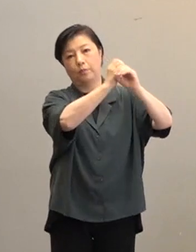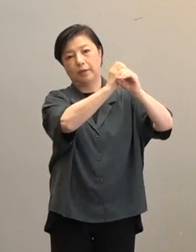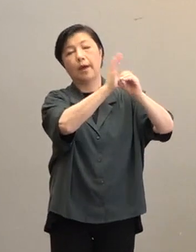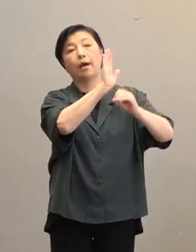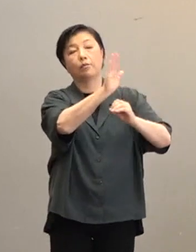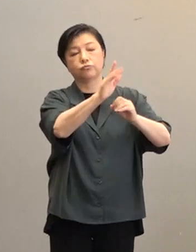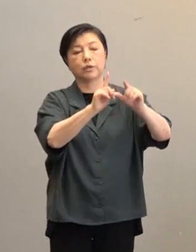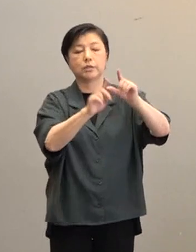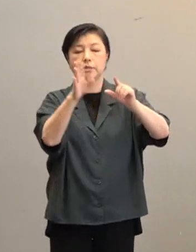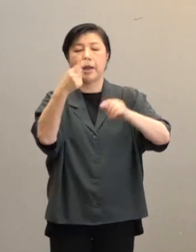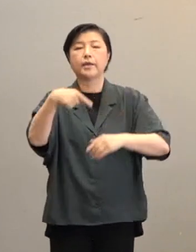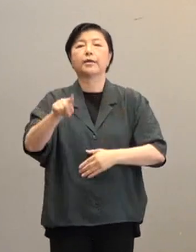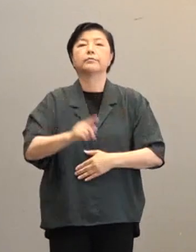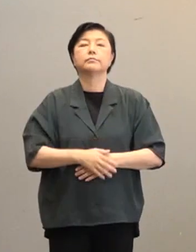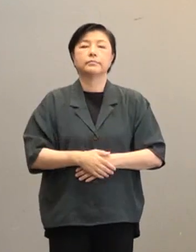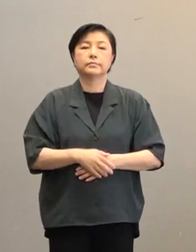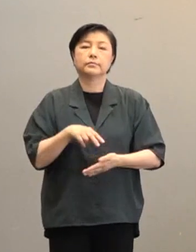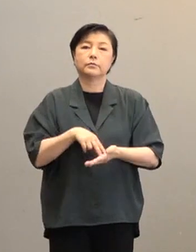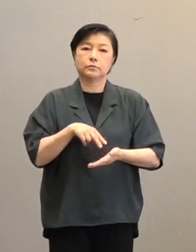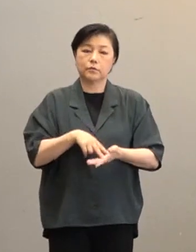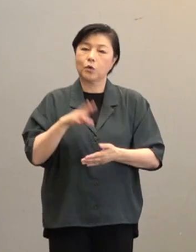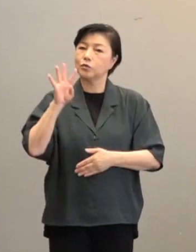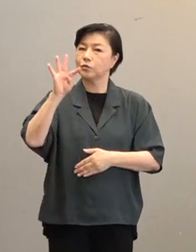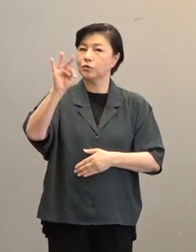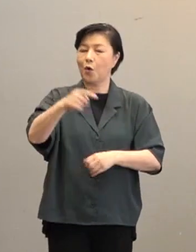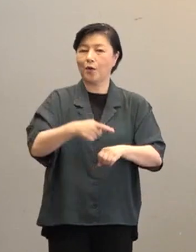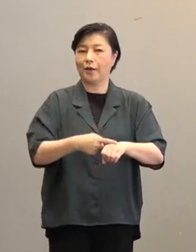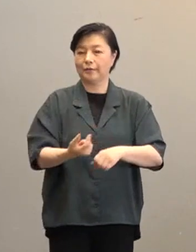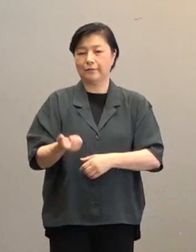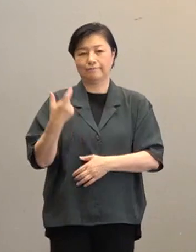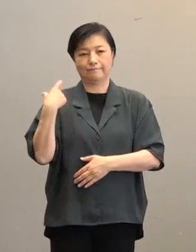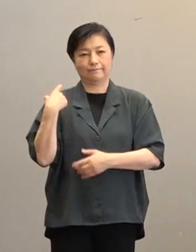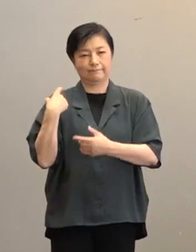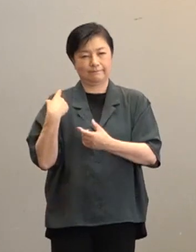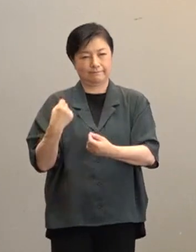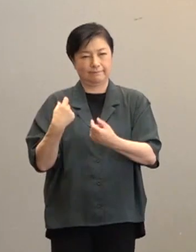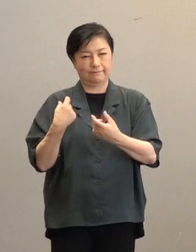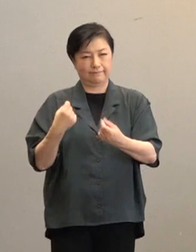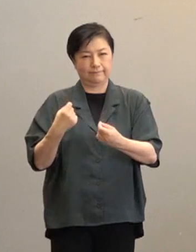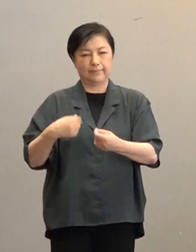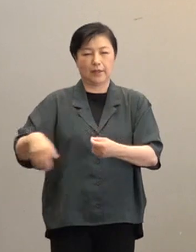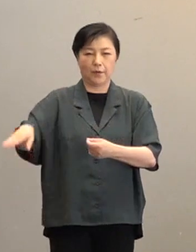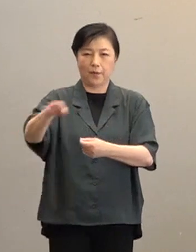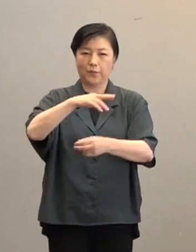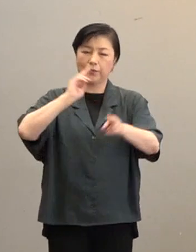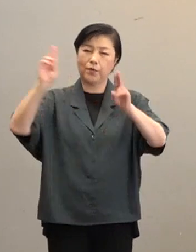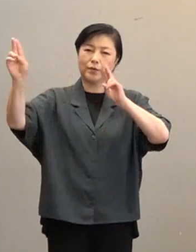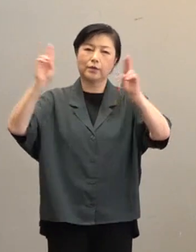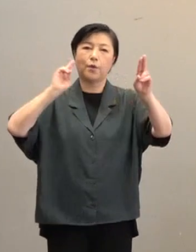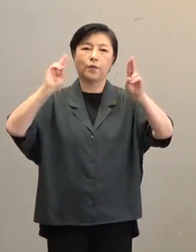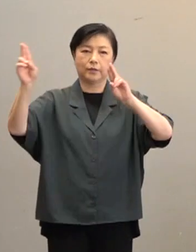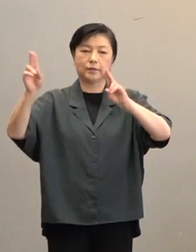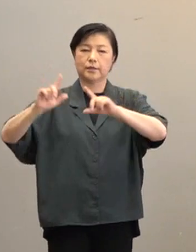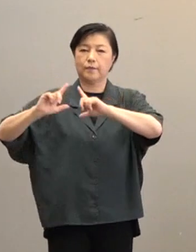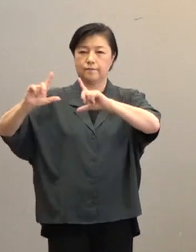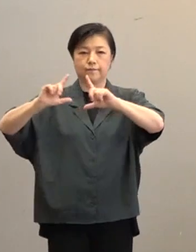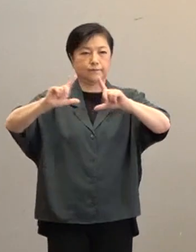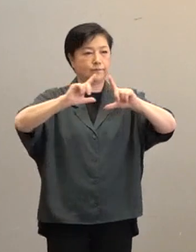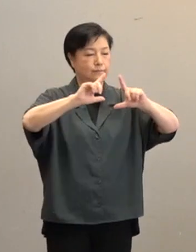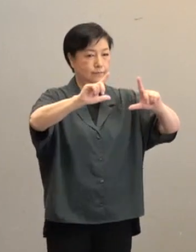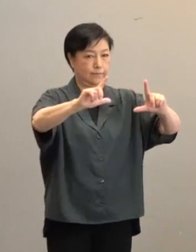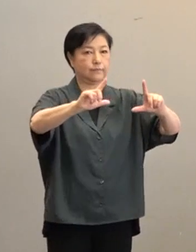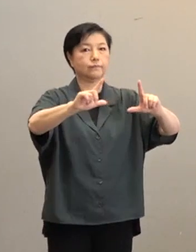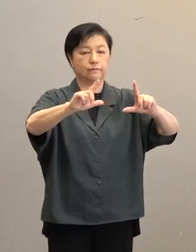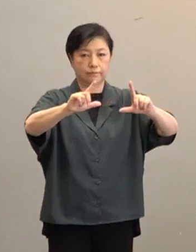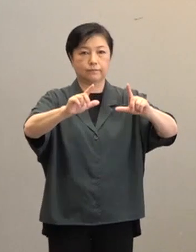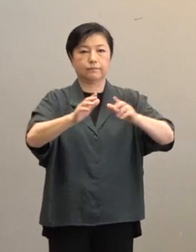した千葉県の将来性をしっかりと多くの企業にお伝えをしてですね、